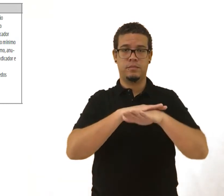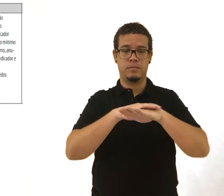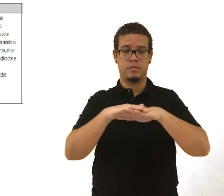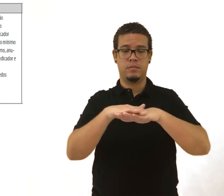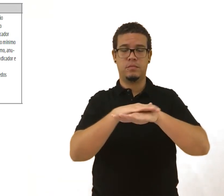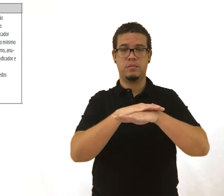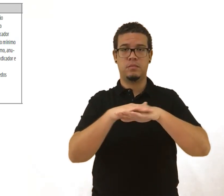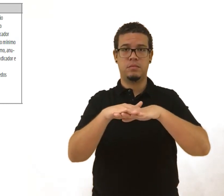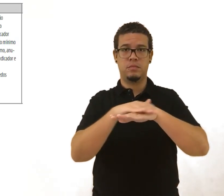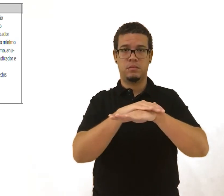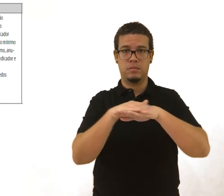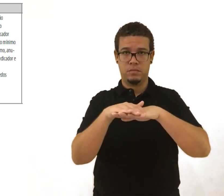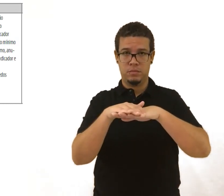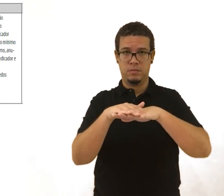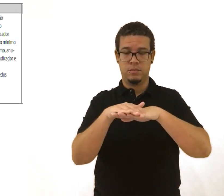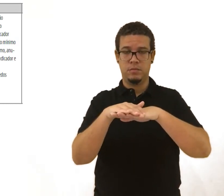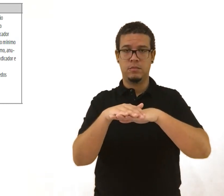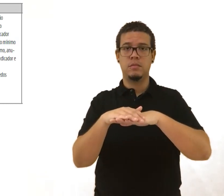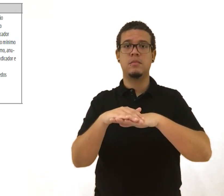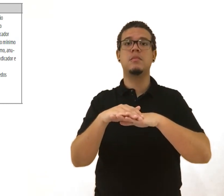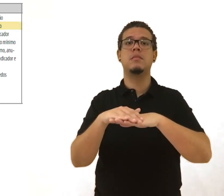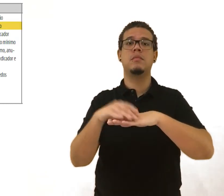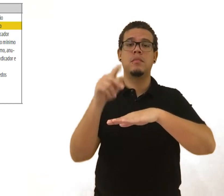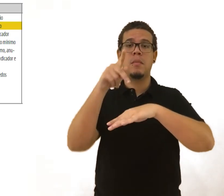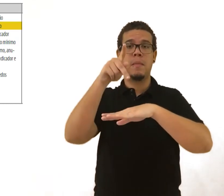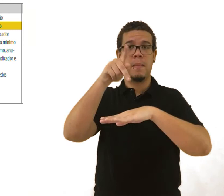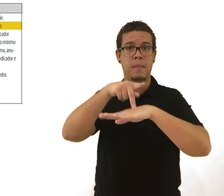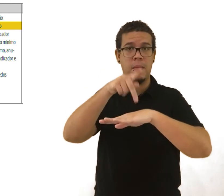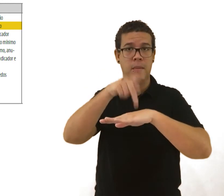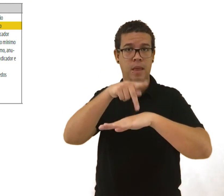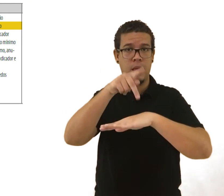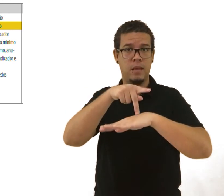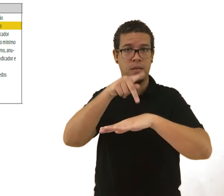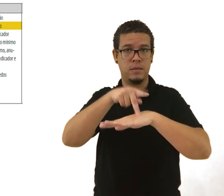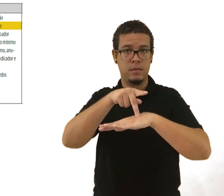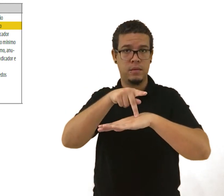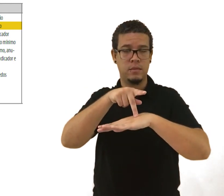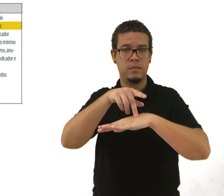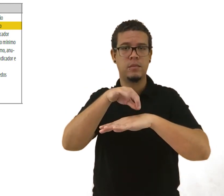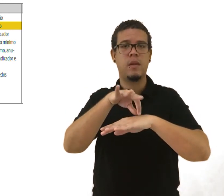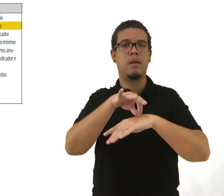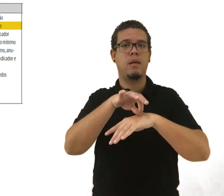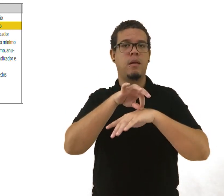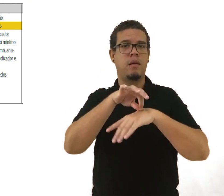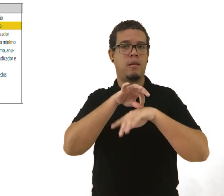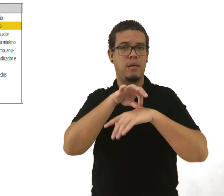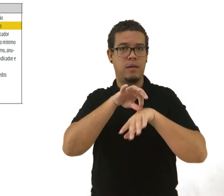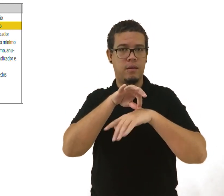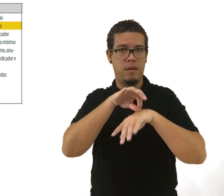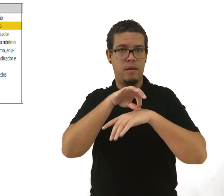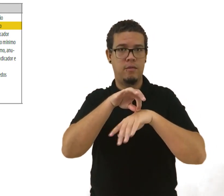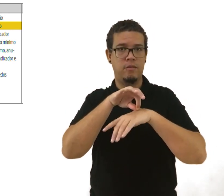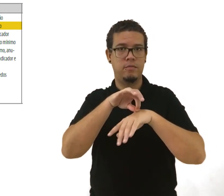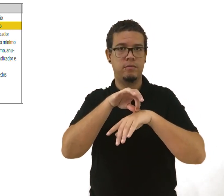Posso utilizar no dorso da mão, nas costas da mão, como o sinal de pedra e o sinal de